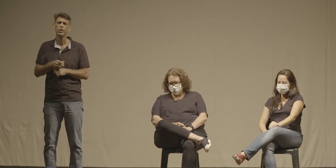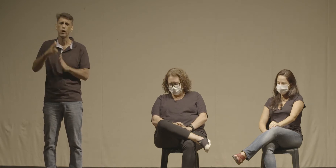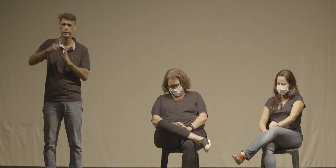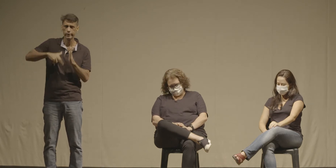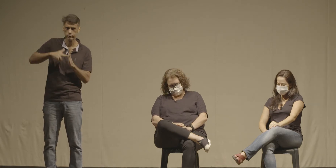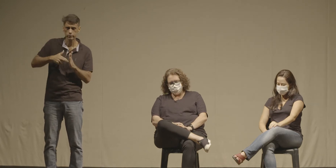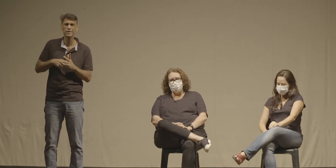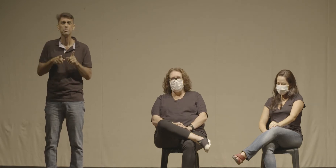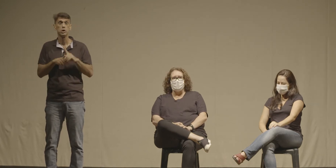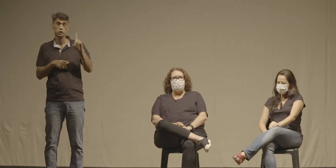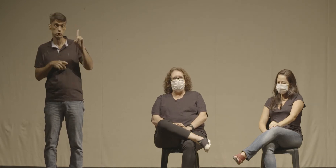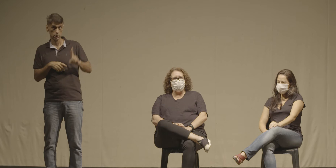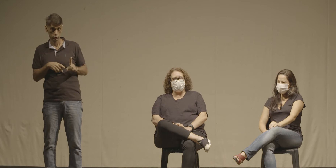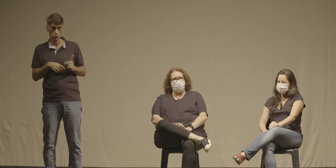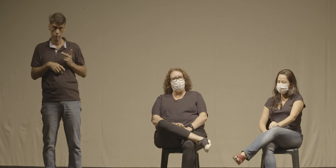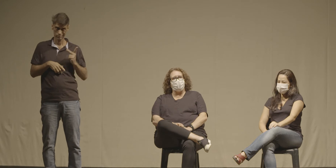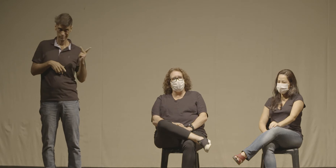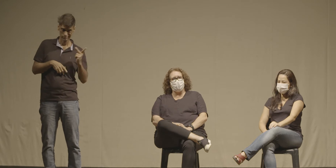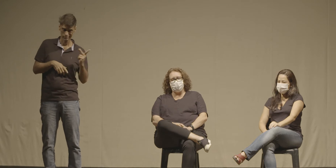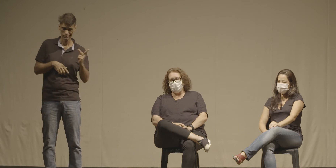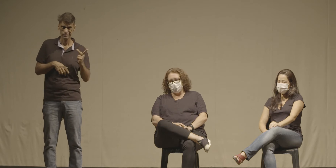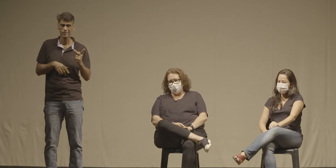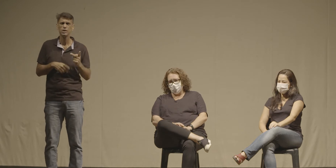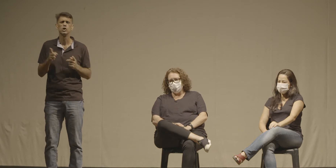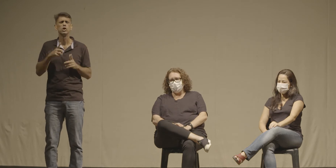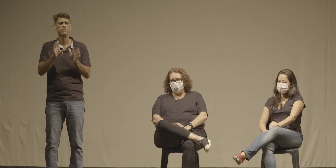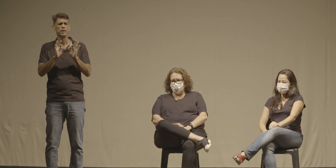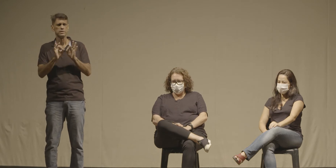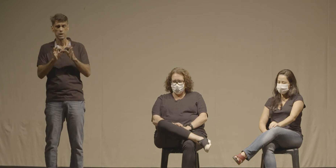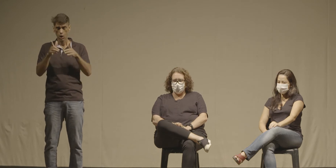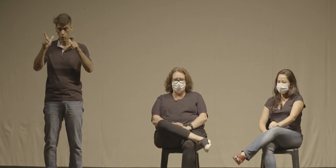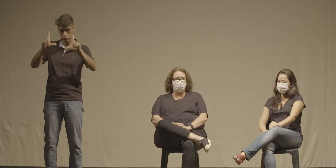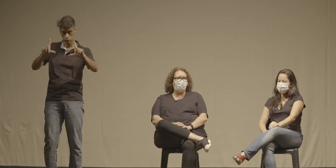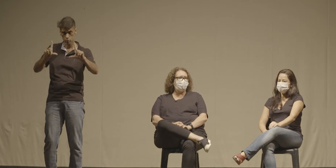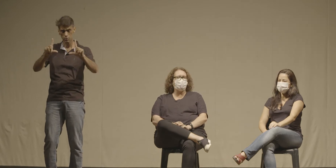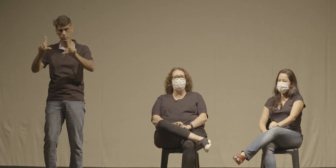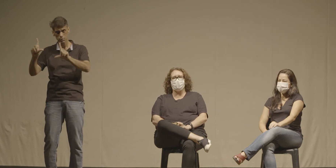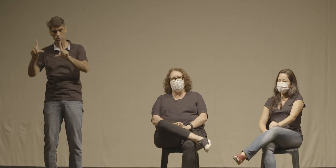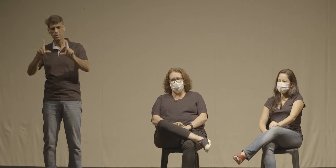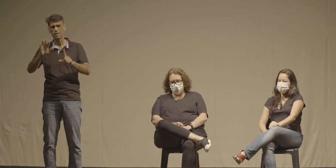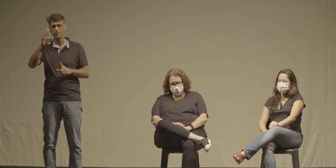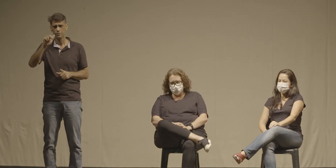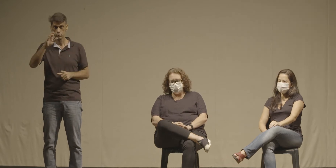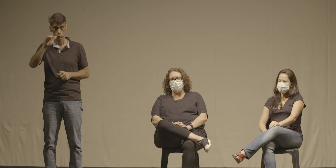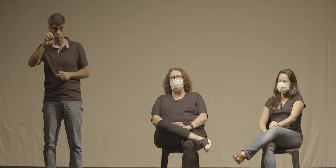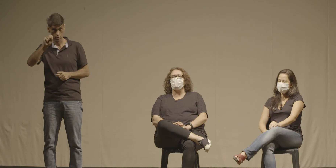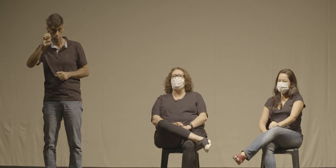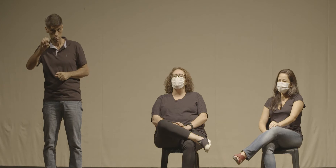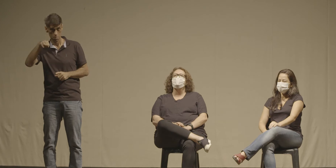co-roteiristas, co-diretoras. Então, assim, a gente fazia o enquadramento, né? Conversava com a Françoise Matoso, que é a nossa diretora